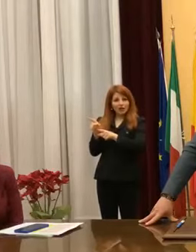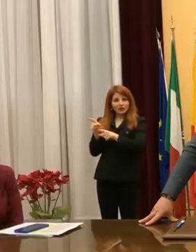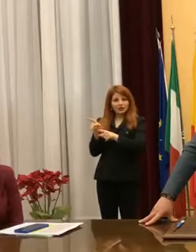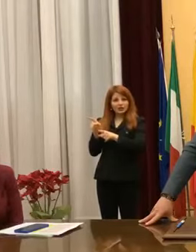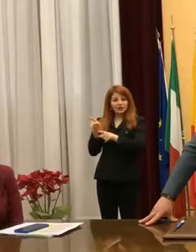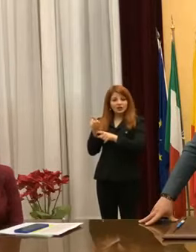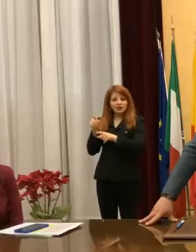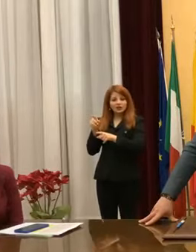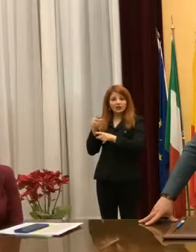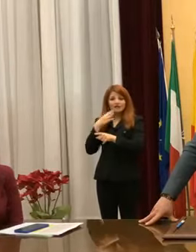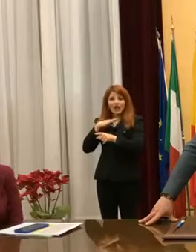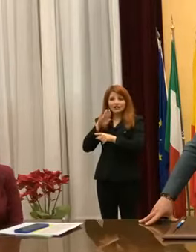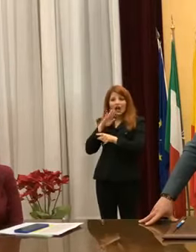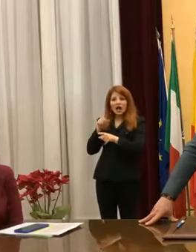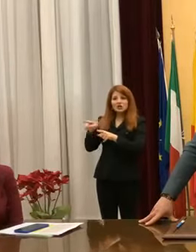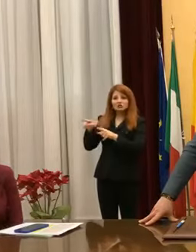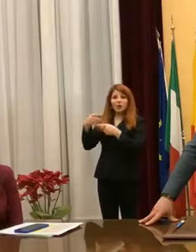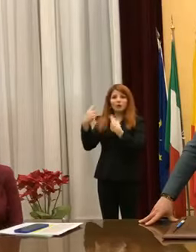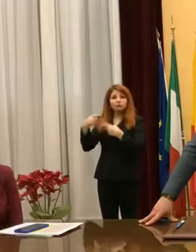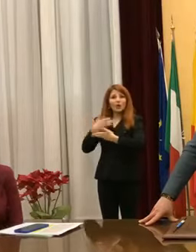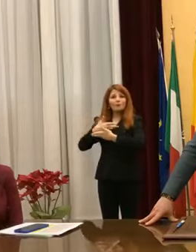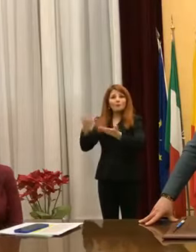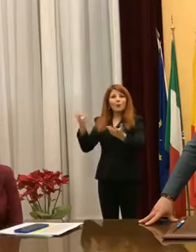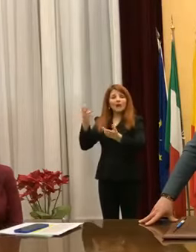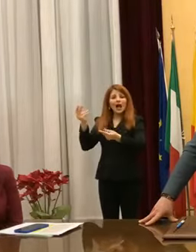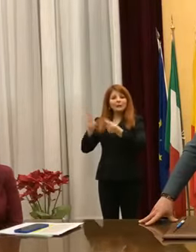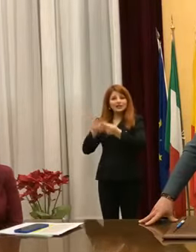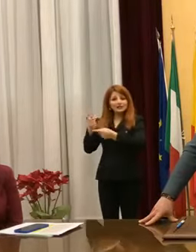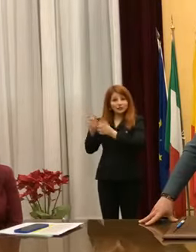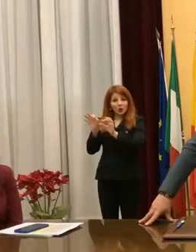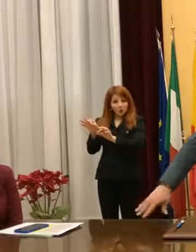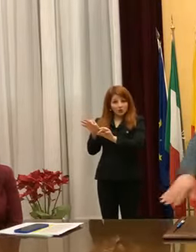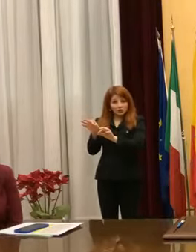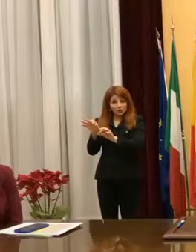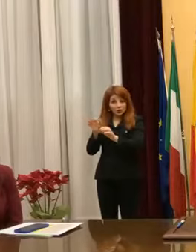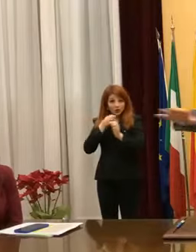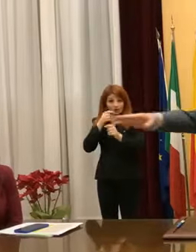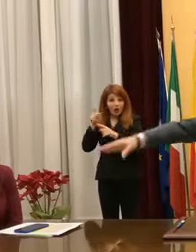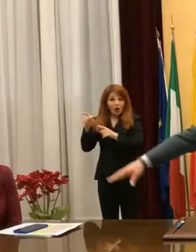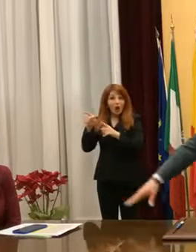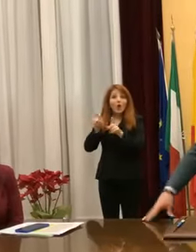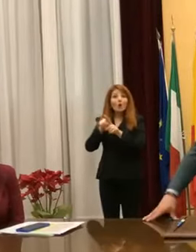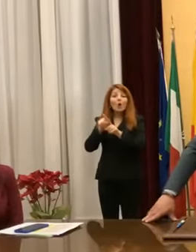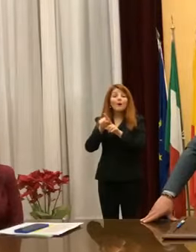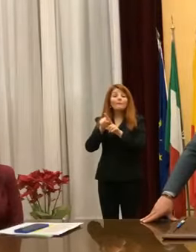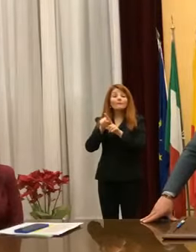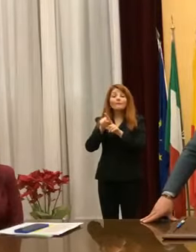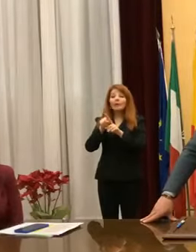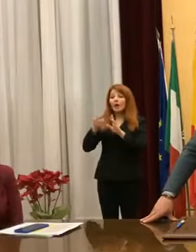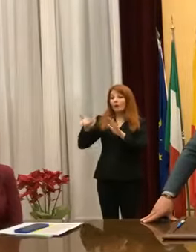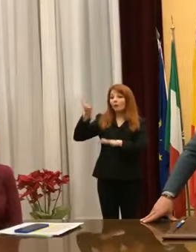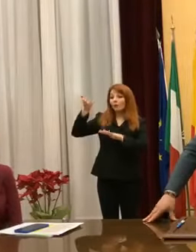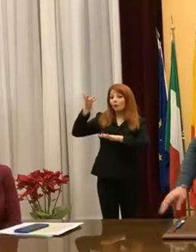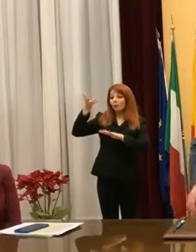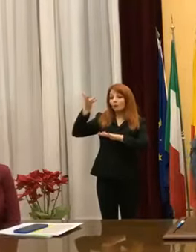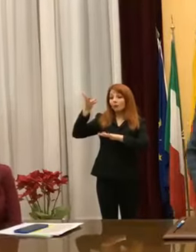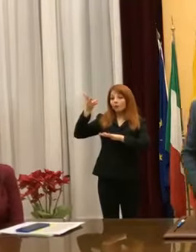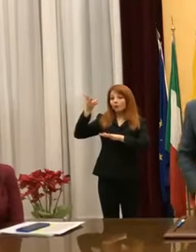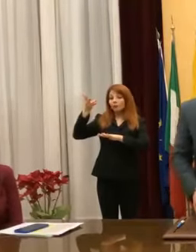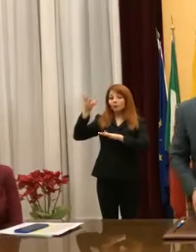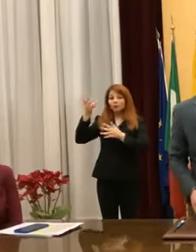nel periodo del ventennio, dove loro sono super uomini e noi siamo dei cretini. Noi siamo gente che solo perché non apparteniamo a